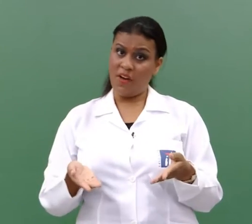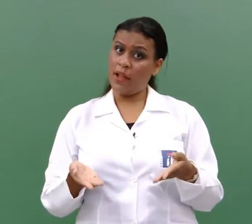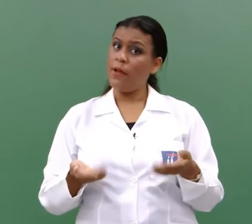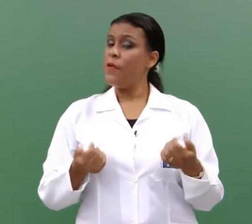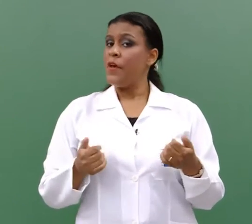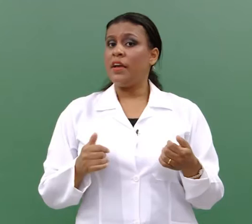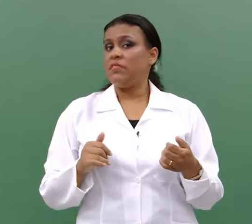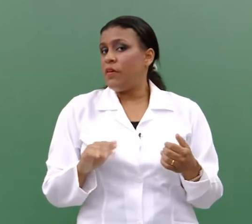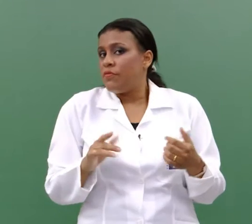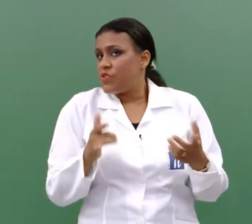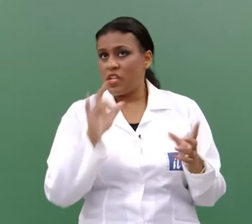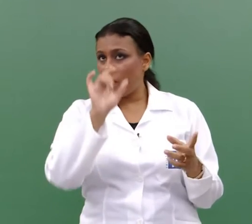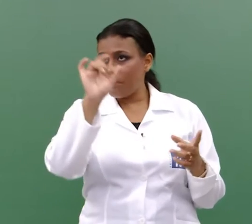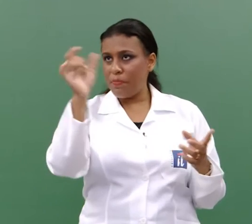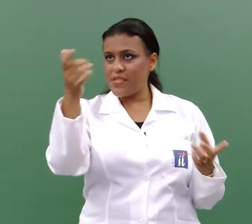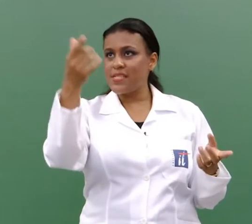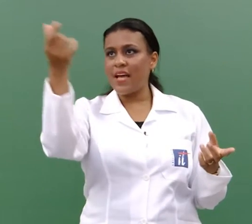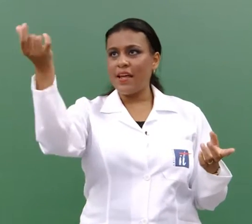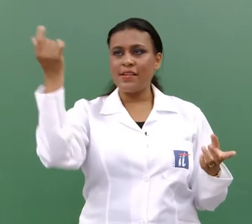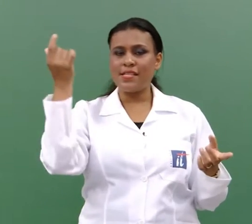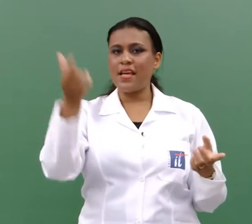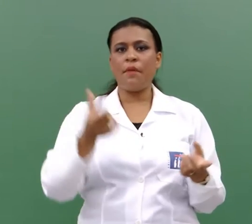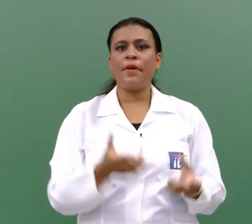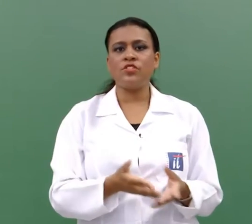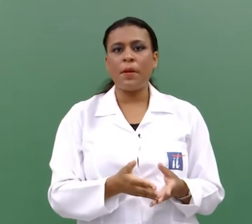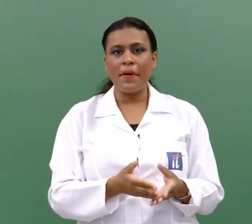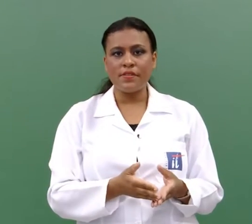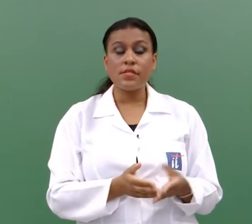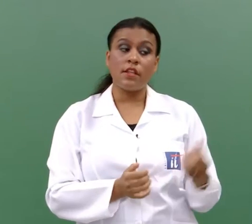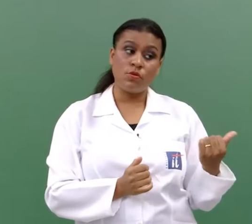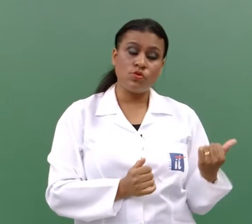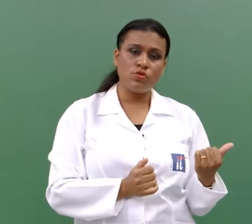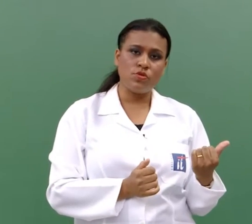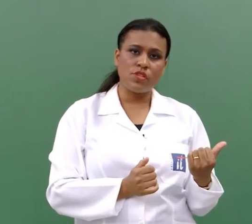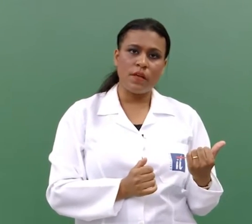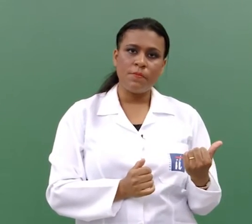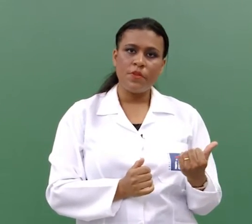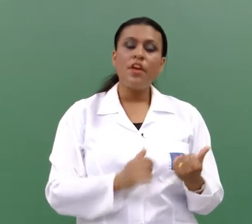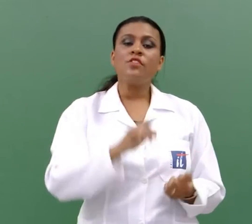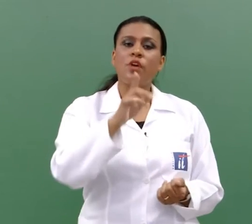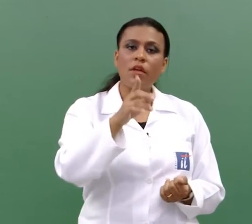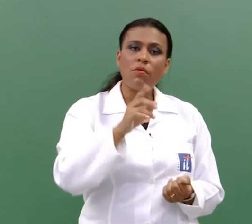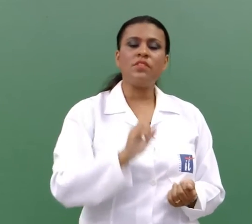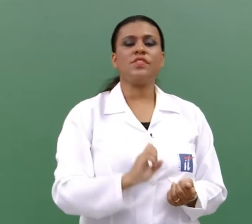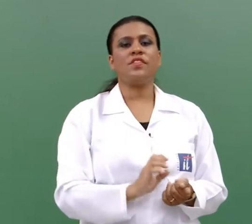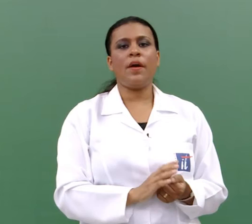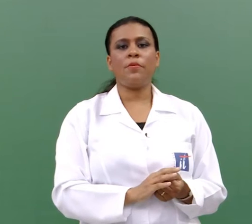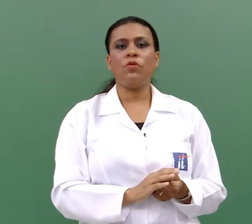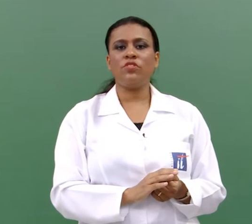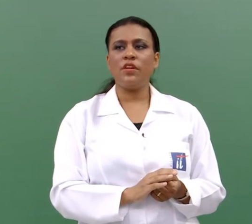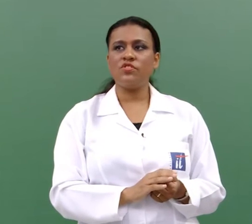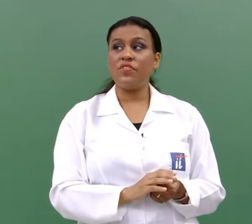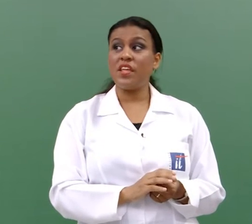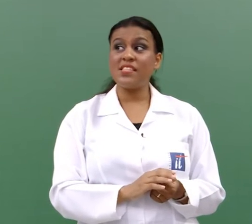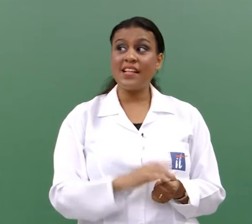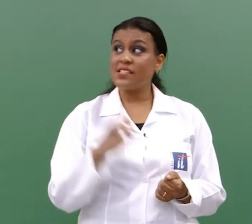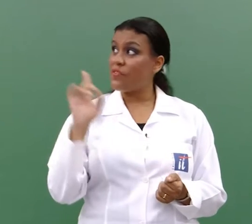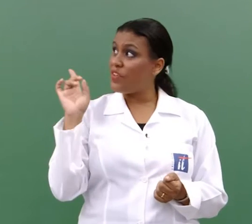fala? Então, você não precisaria necessariamente da parte escrita, o surdo sim. Só que quando você vai para um roteiro diferenciado, você fica